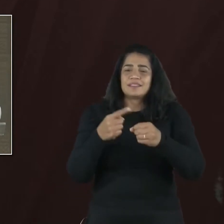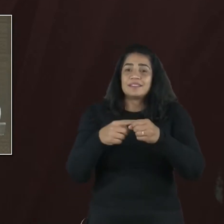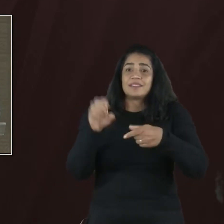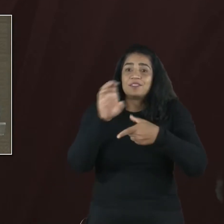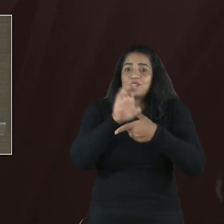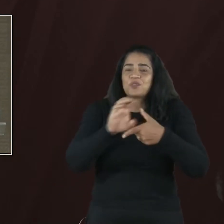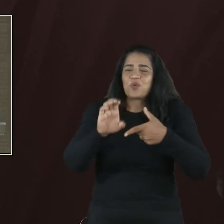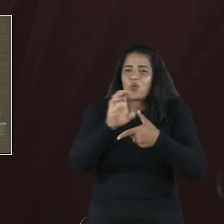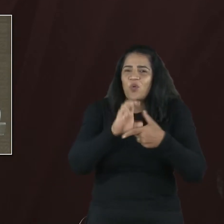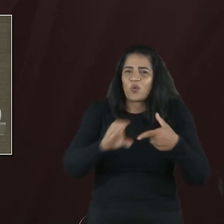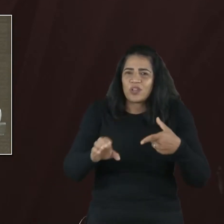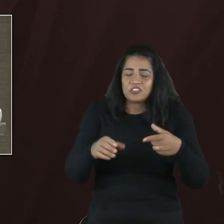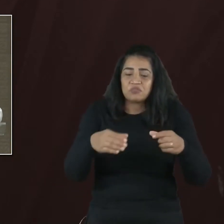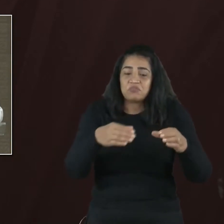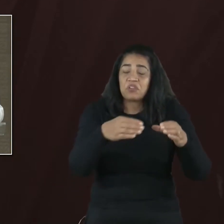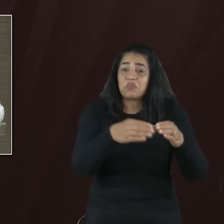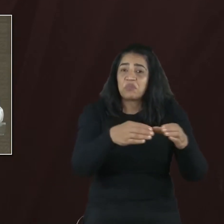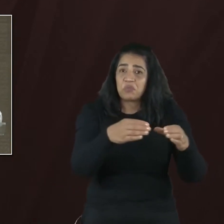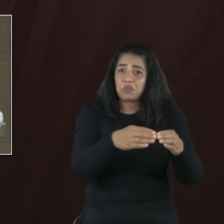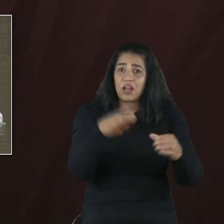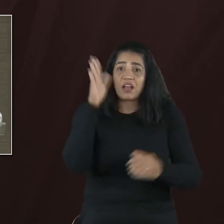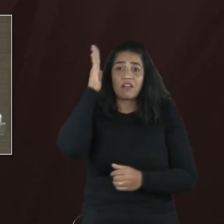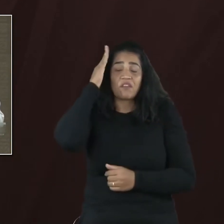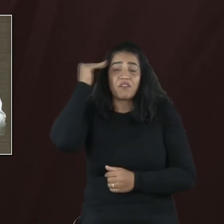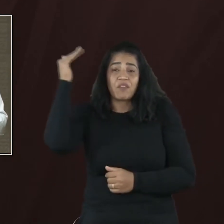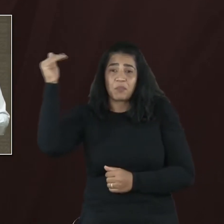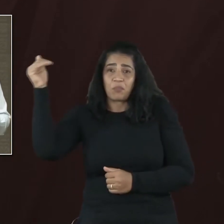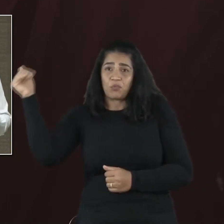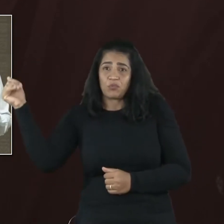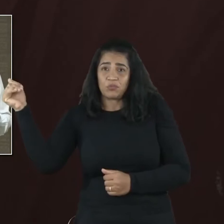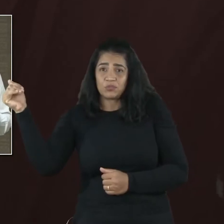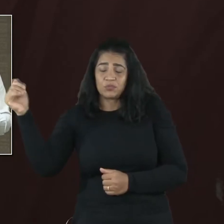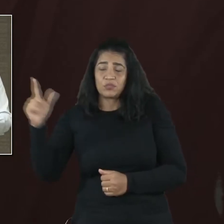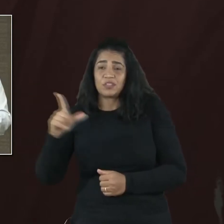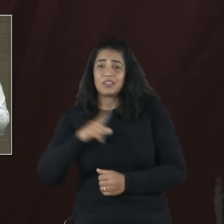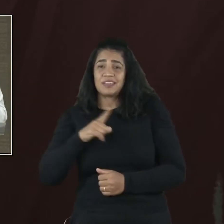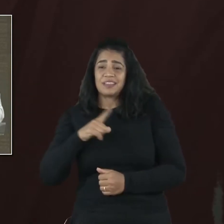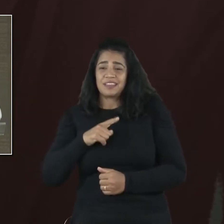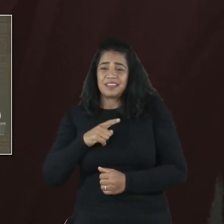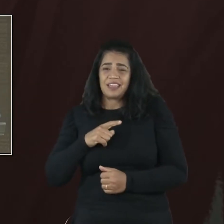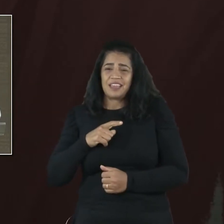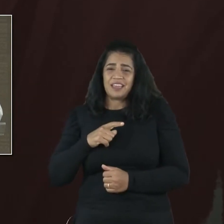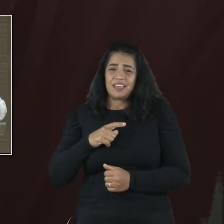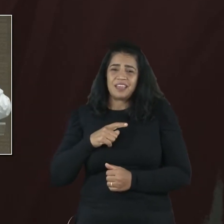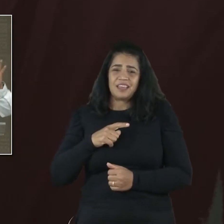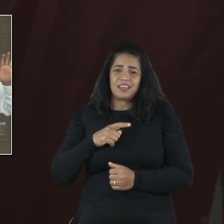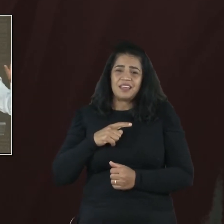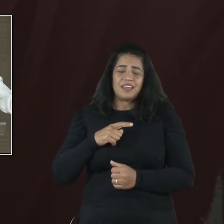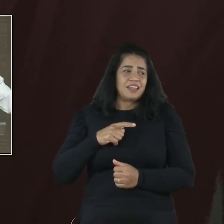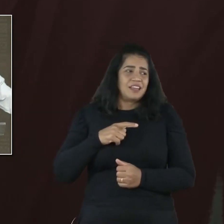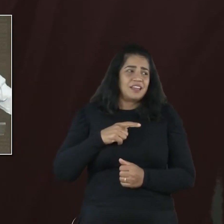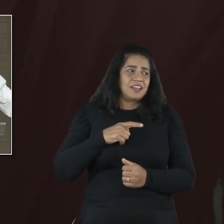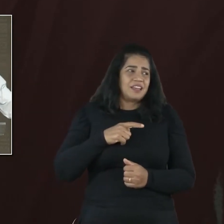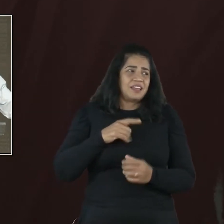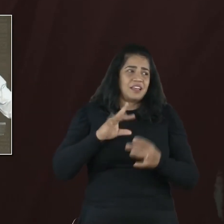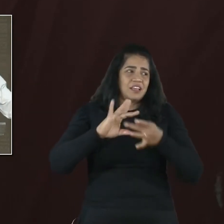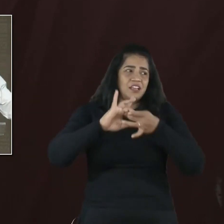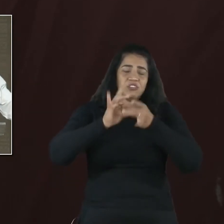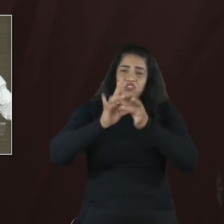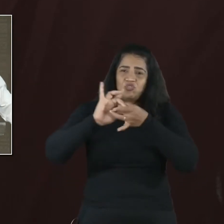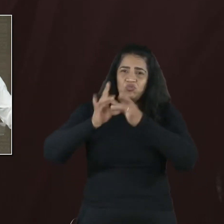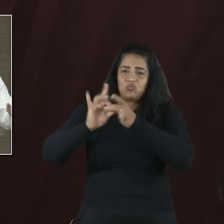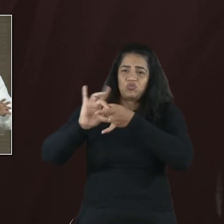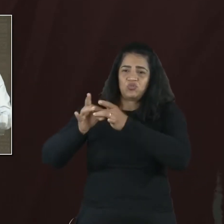fazer, como é que fala? Jogos Olímpicos. Jogos Olímpicos em